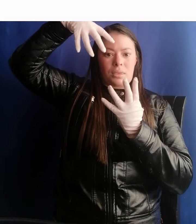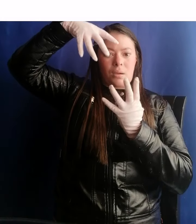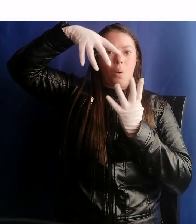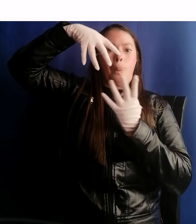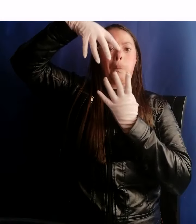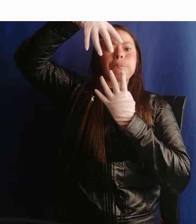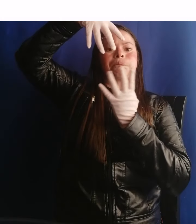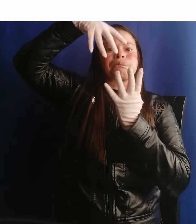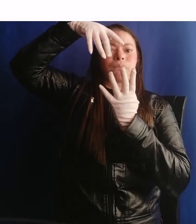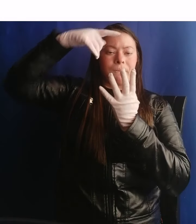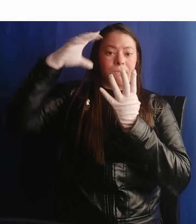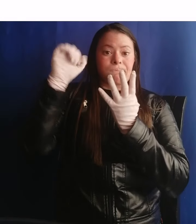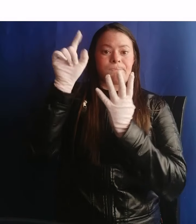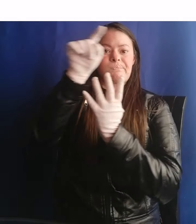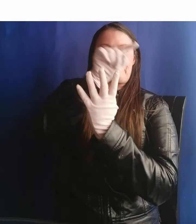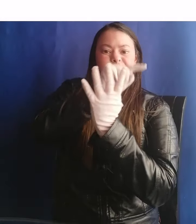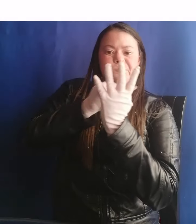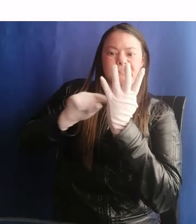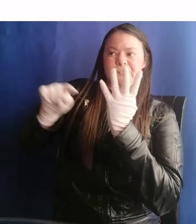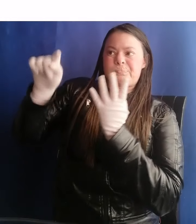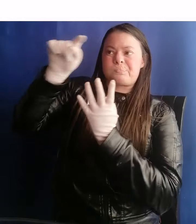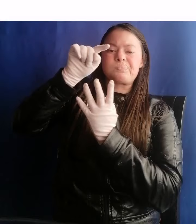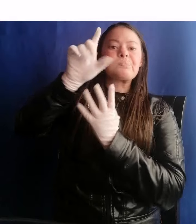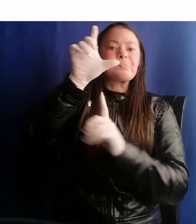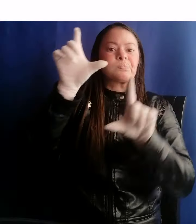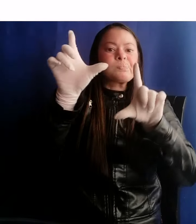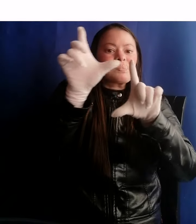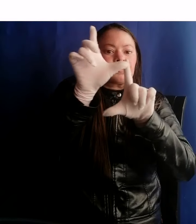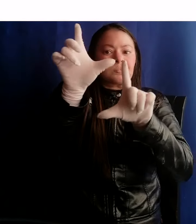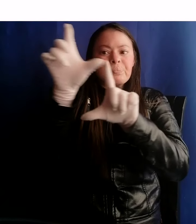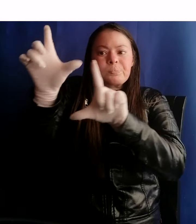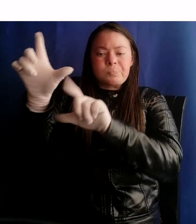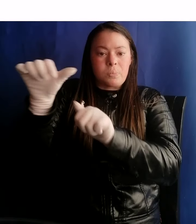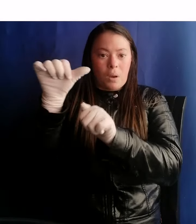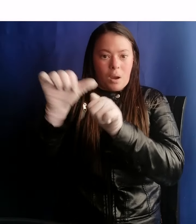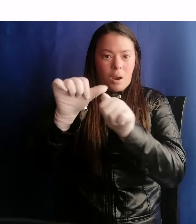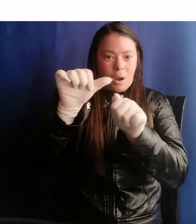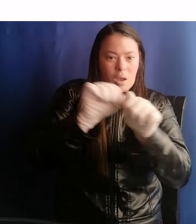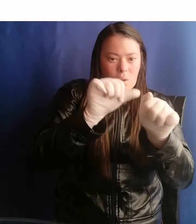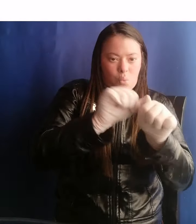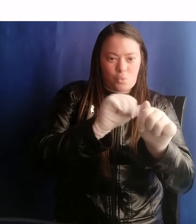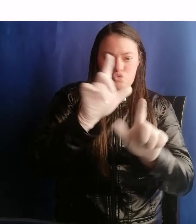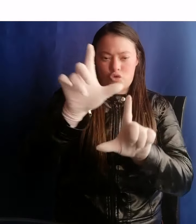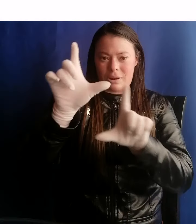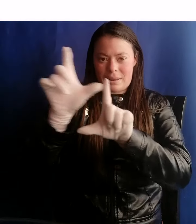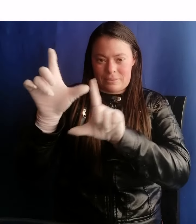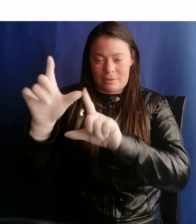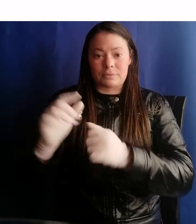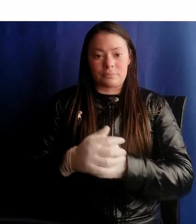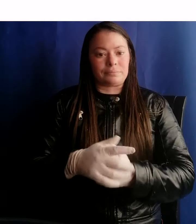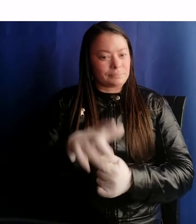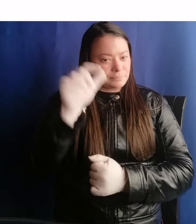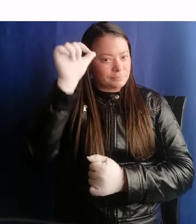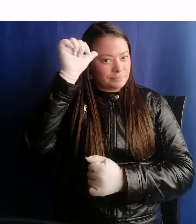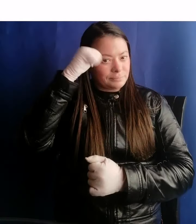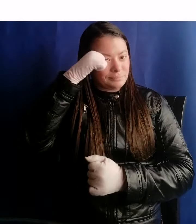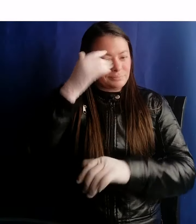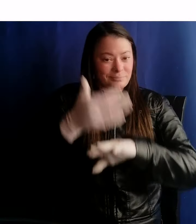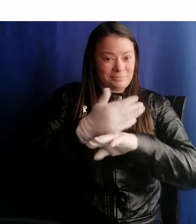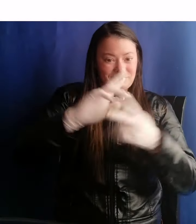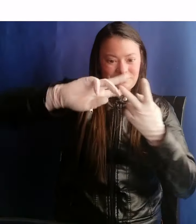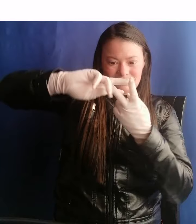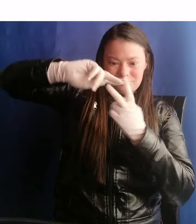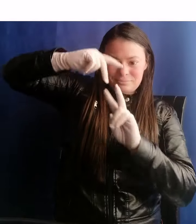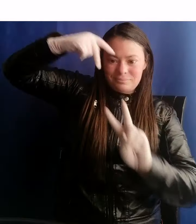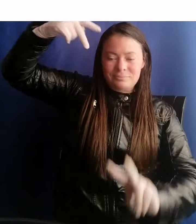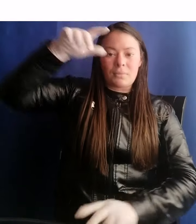la molécula del ADN. Aquí vemos las hebras desenrolladas en la burbuja de transcripción y he agregado las letras de cada base